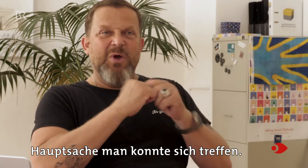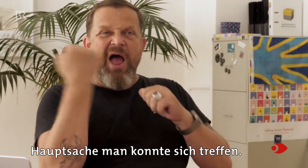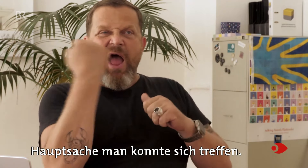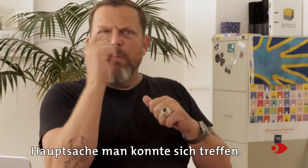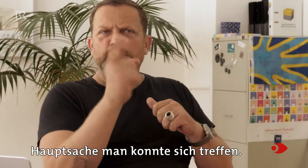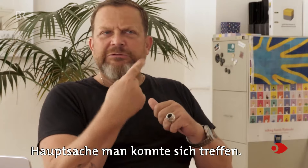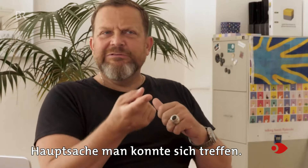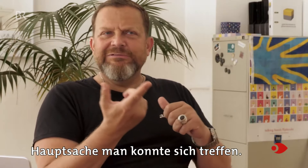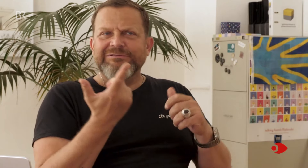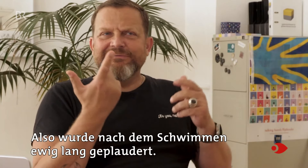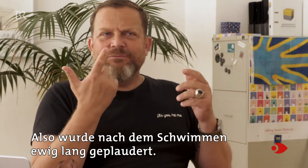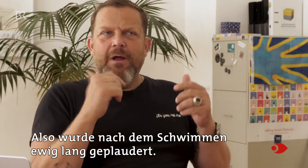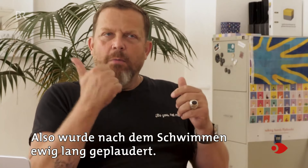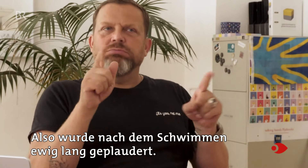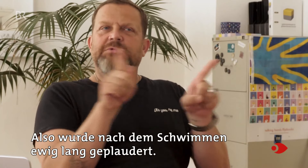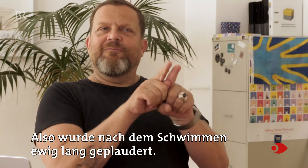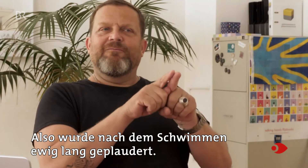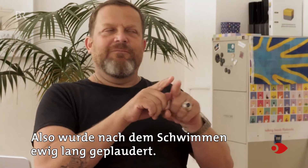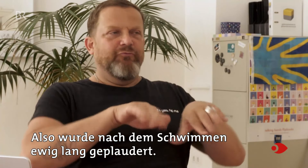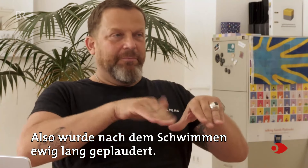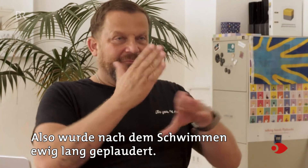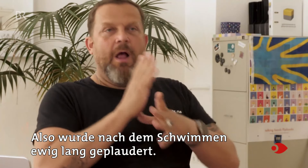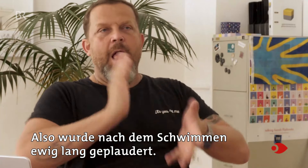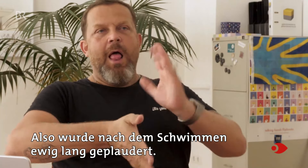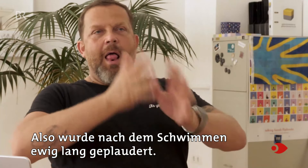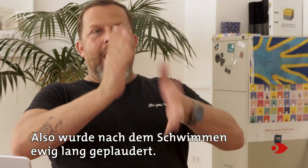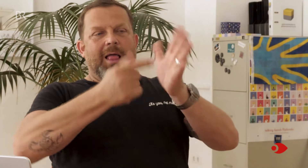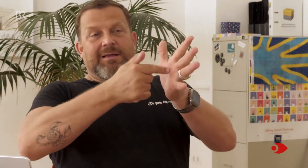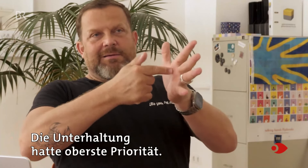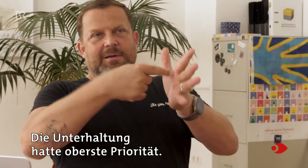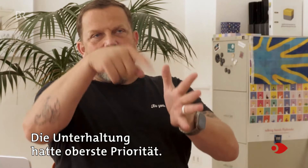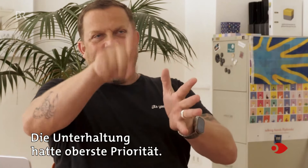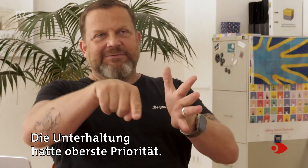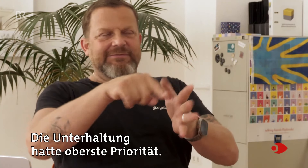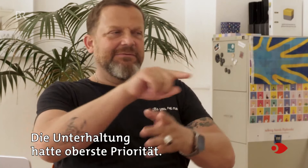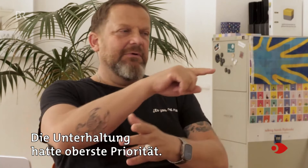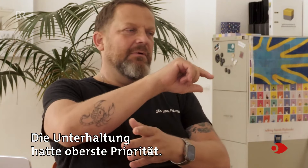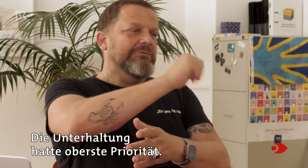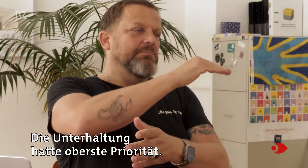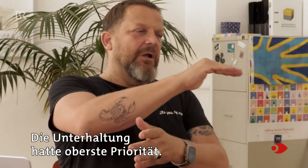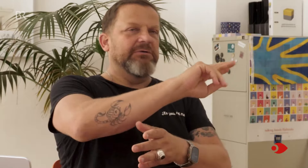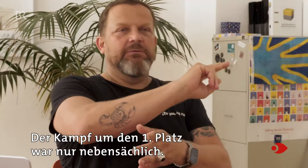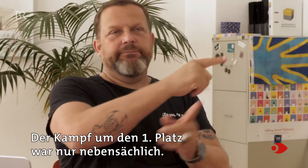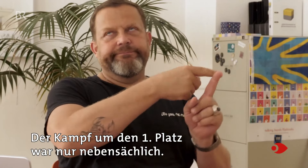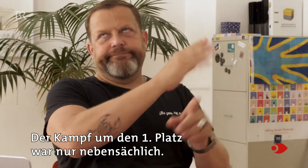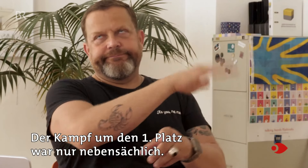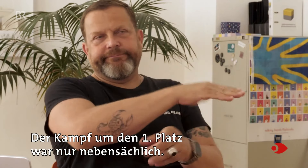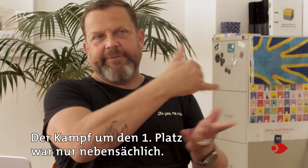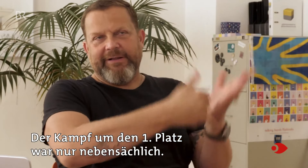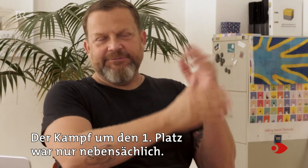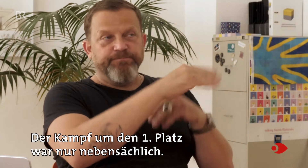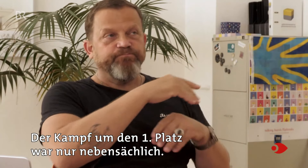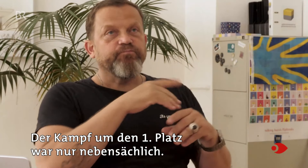sich treffen. Also wurde nach dem Schwimmen ewig lang geplaudert. Die Unterhaltung hatte oberste Priorität. Der Kampf um den ersten Platz war